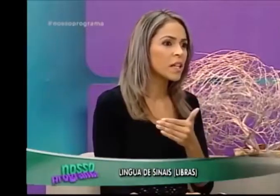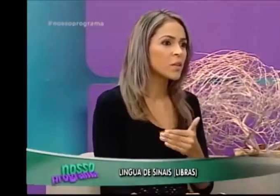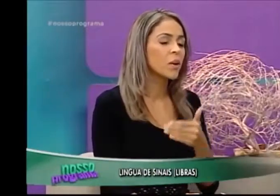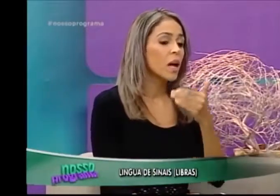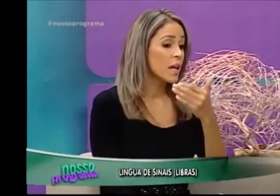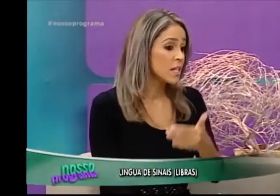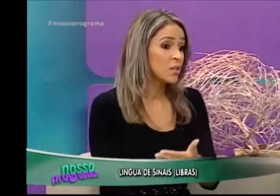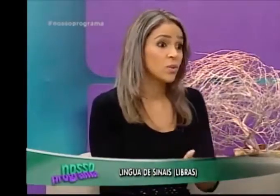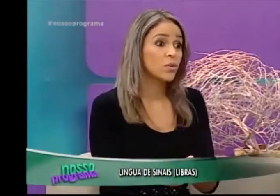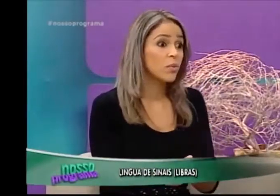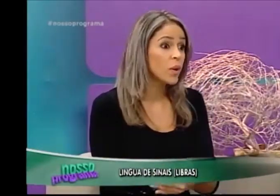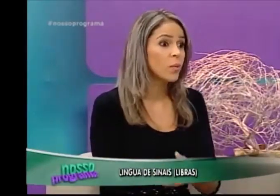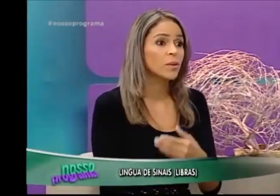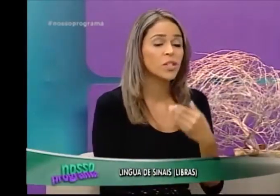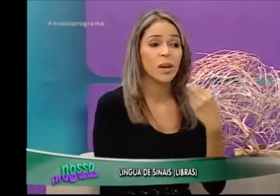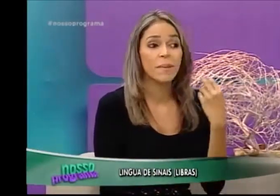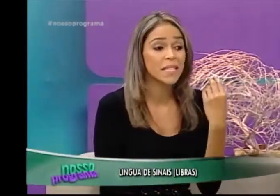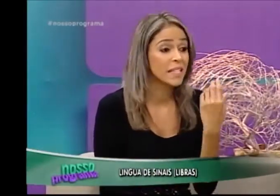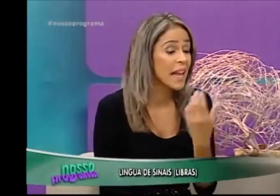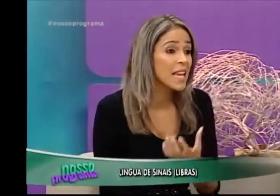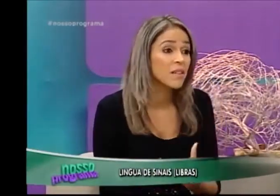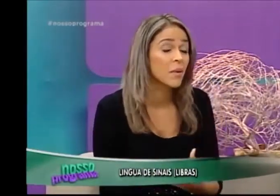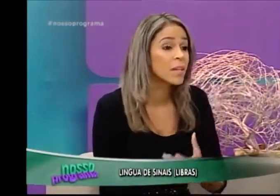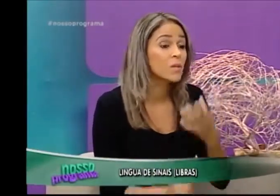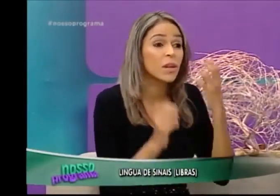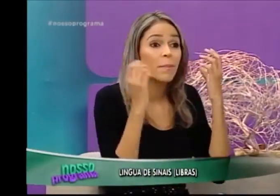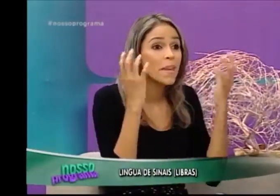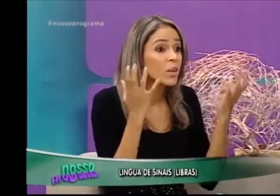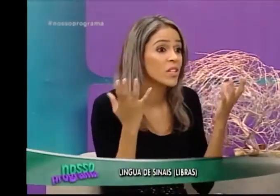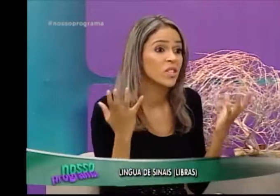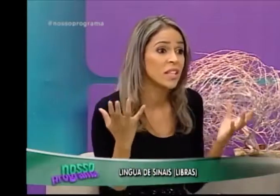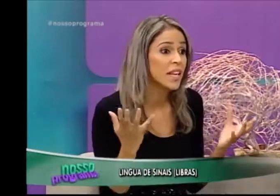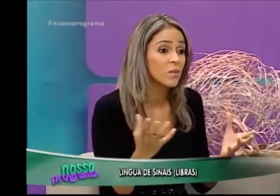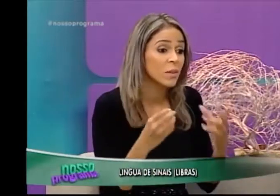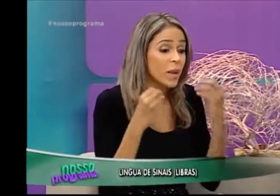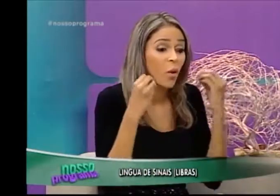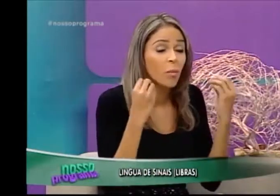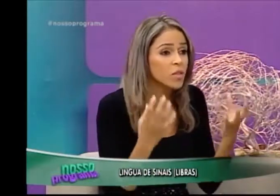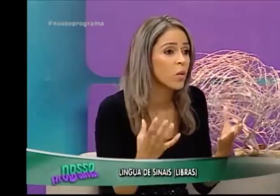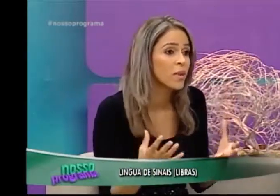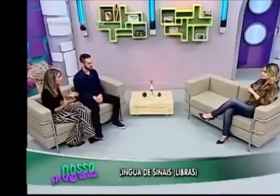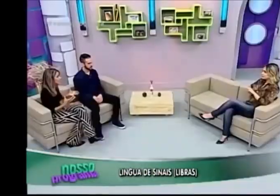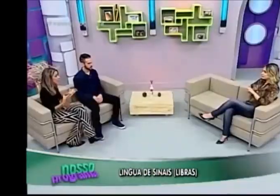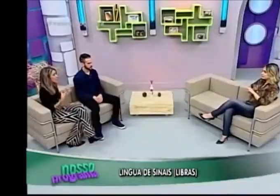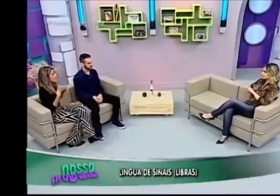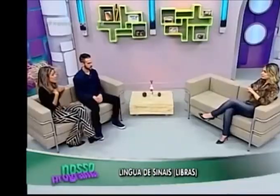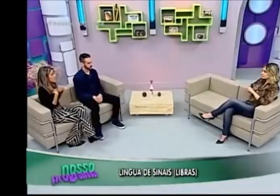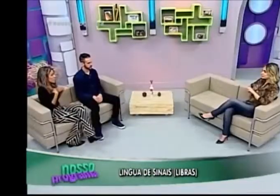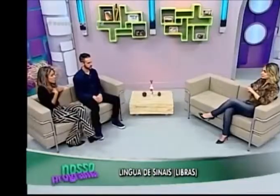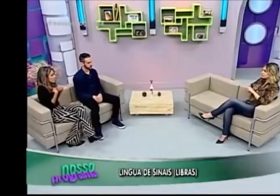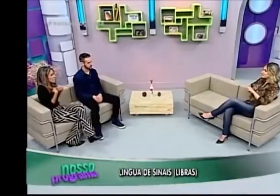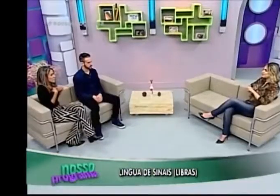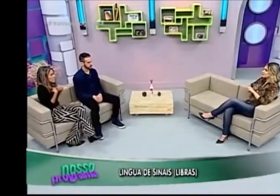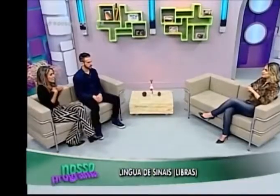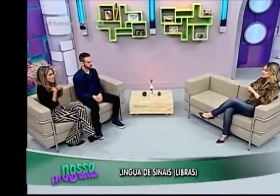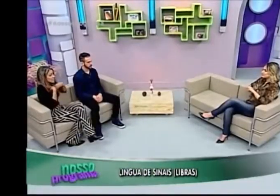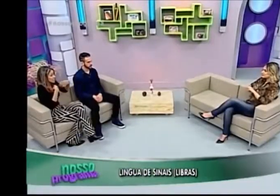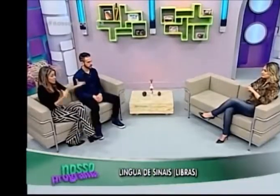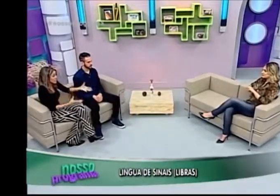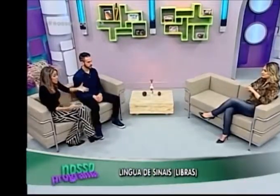falando, esse surdo foi com uma dor de cabeça terrível, ele não sabia o que dizer, não sabia como se comunicar. Imagina, quando a gente está desesperado, chega no hospital e